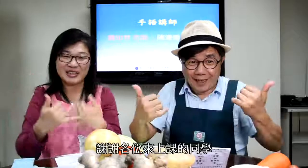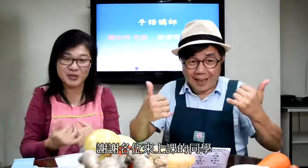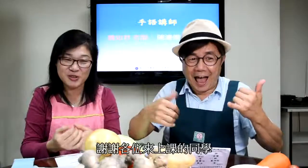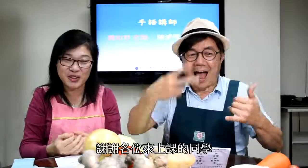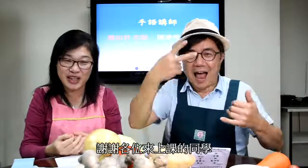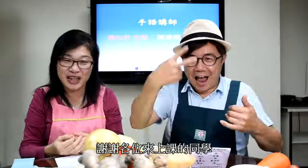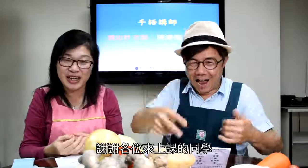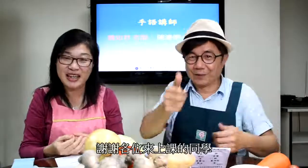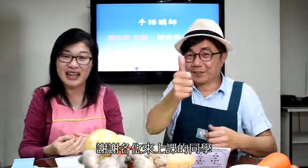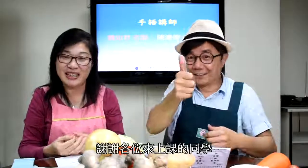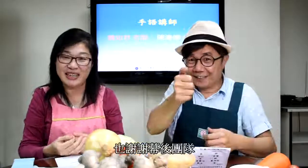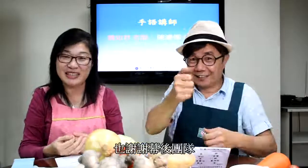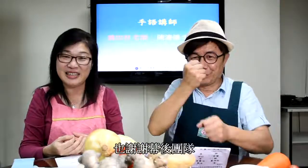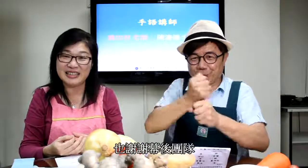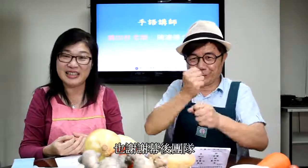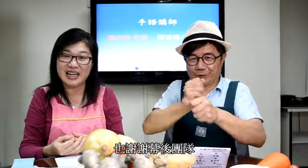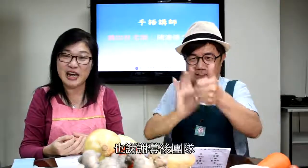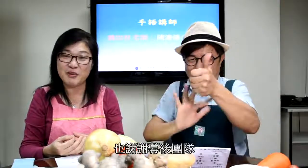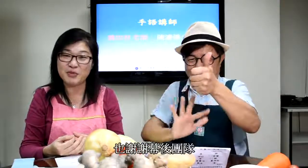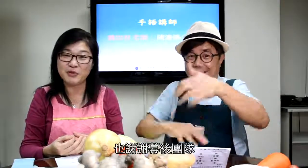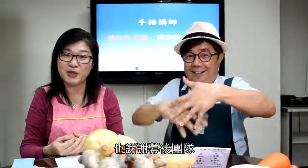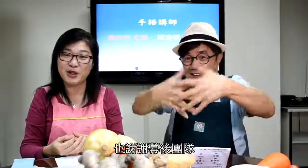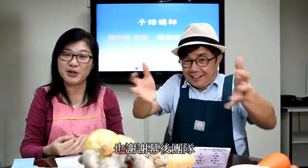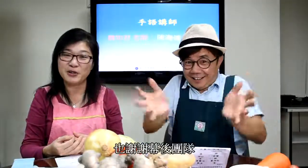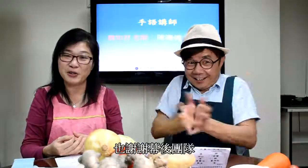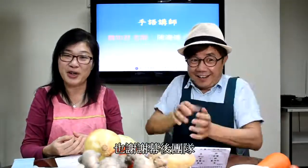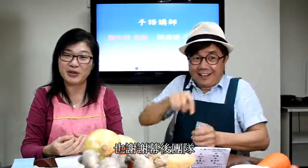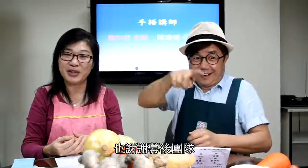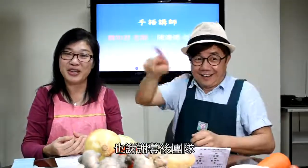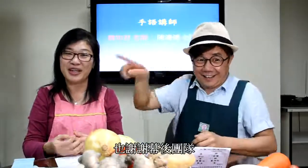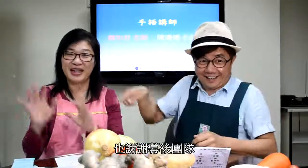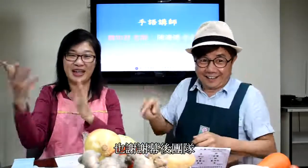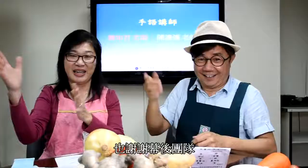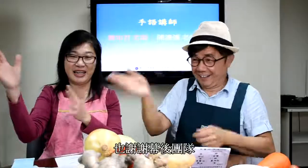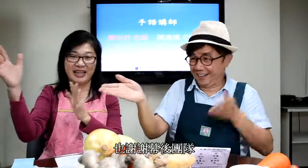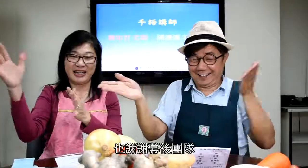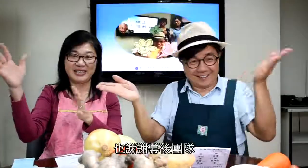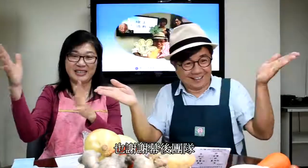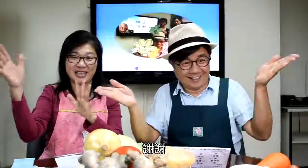学，也谢谢幕后团队，谢谢。